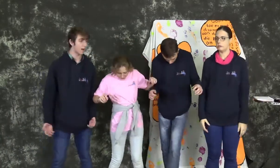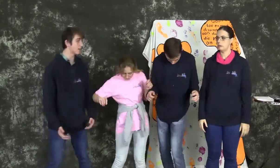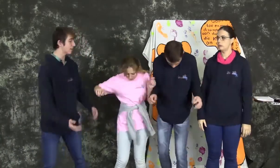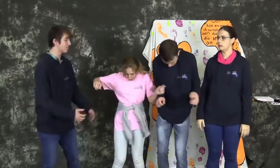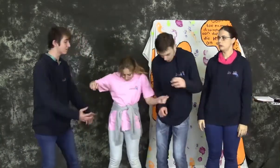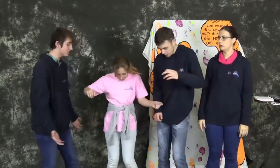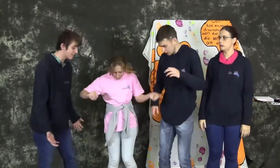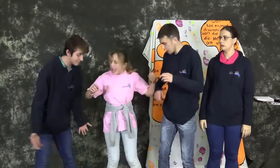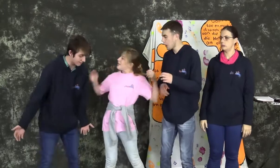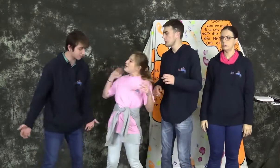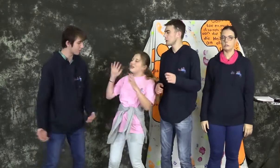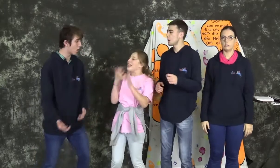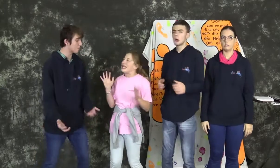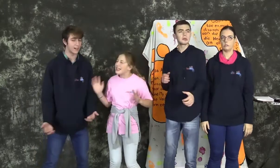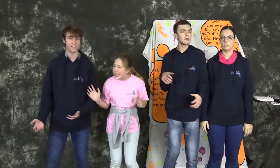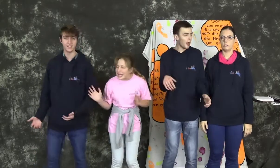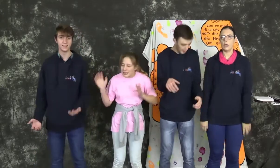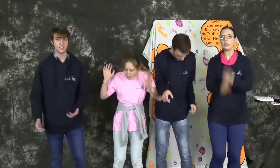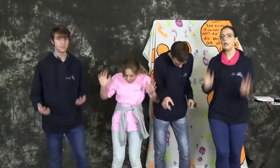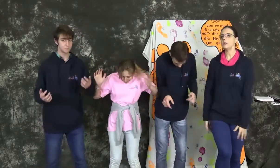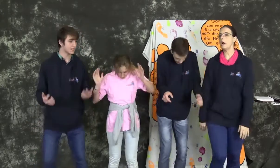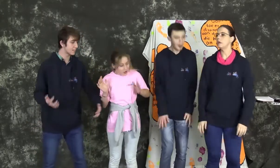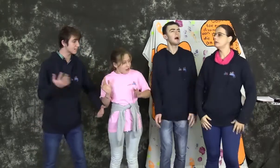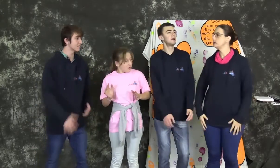wag. Ja, nee, ek is so dik.